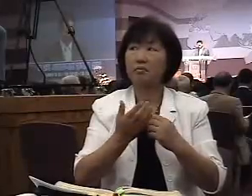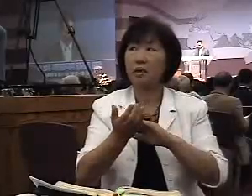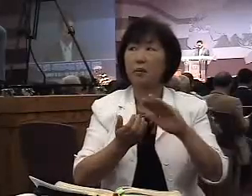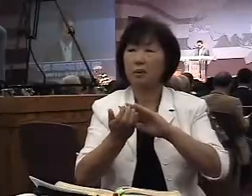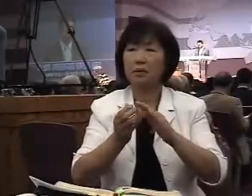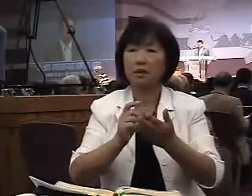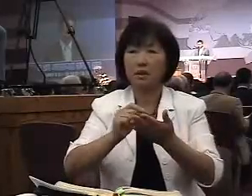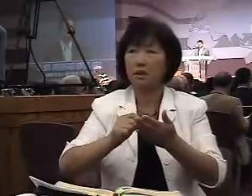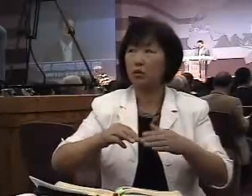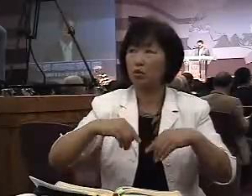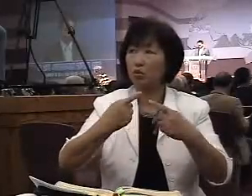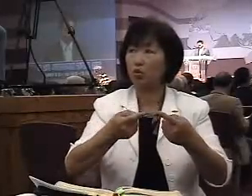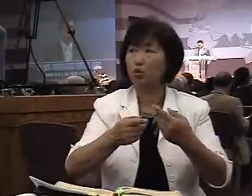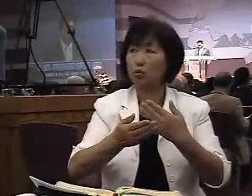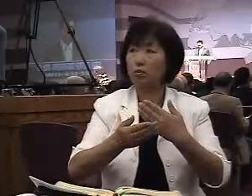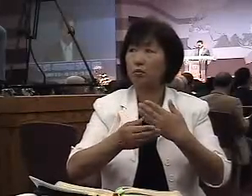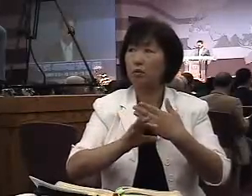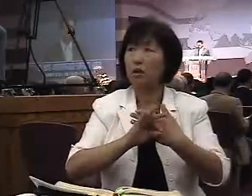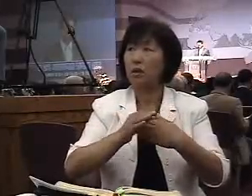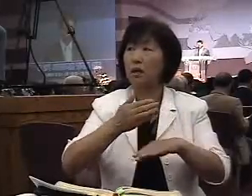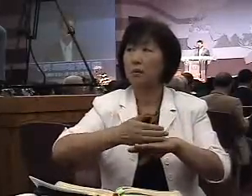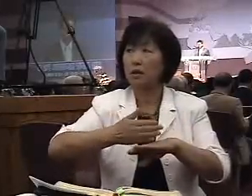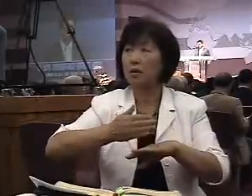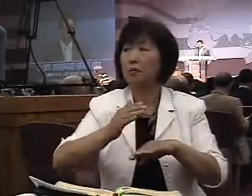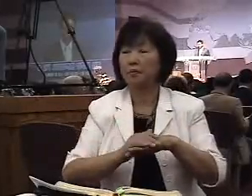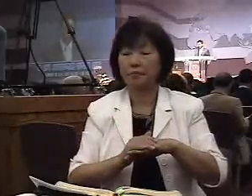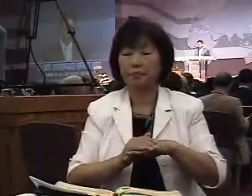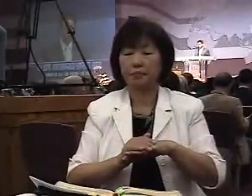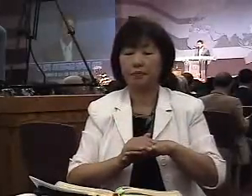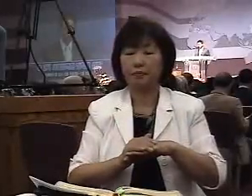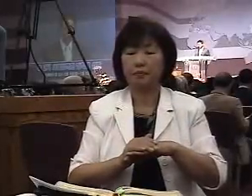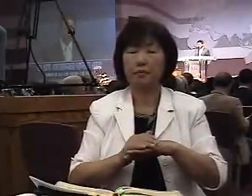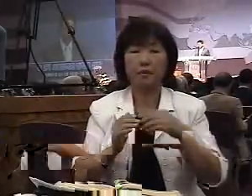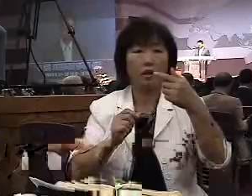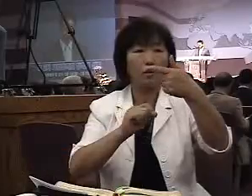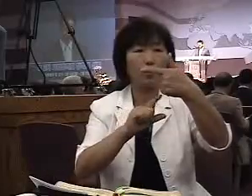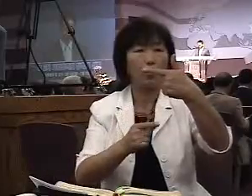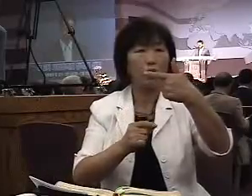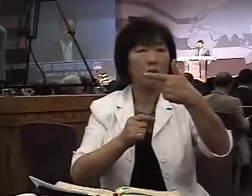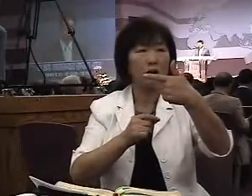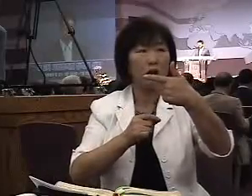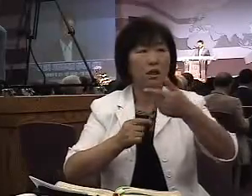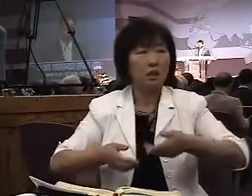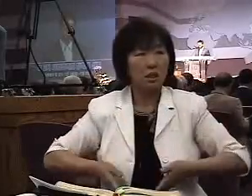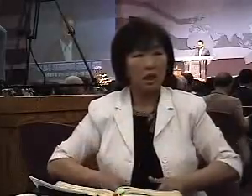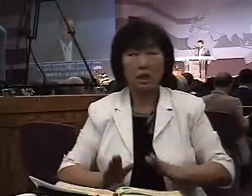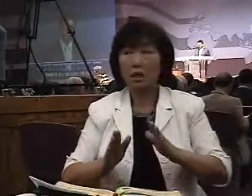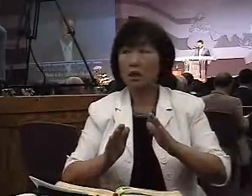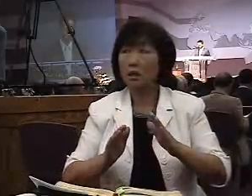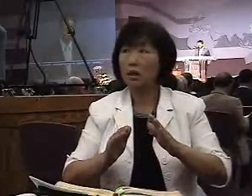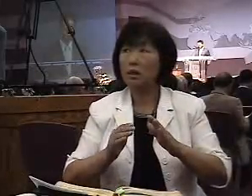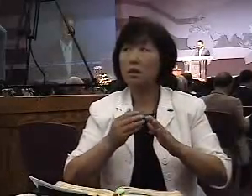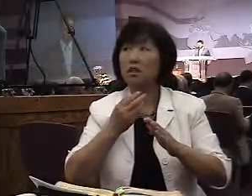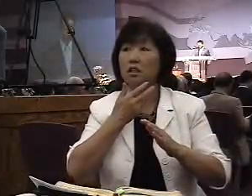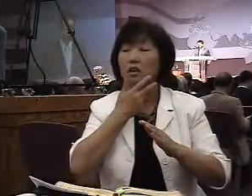미리미리 신청해 주시면 감사하겠습니다. 6월달 생명의 삶 나왔고요.